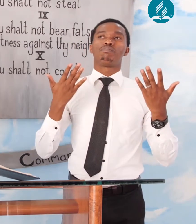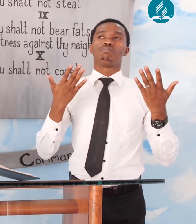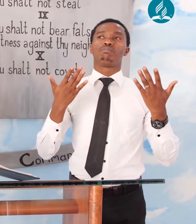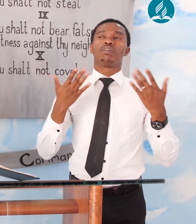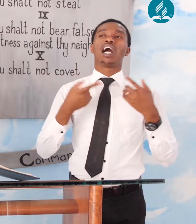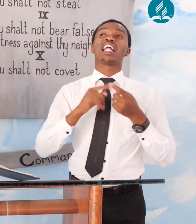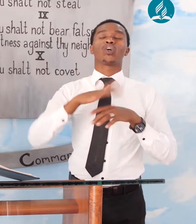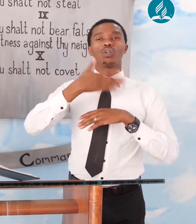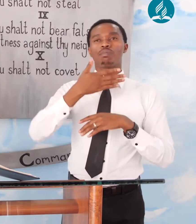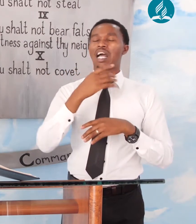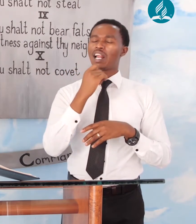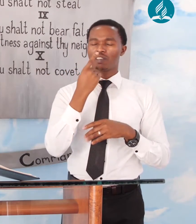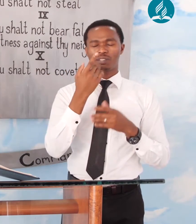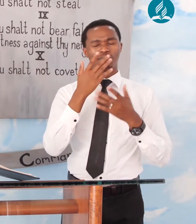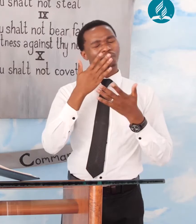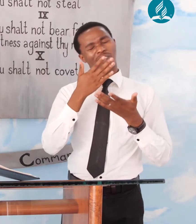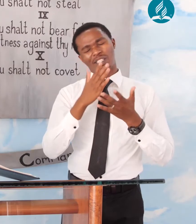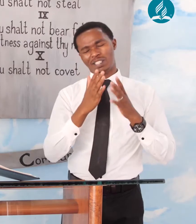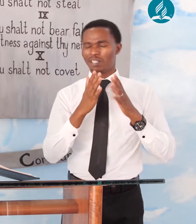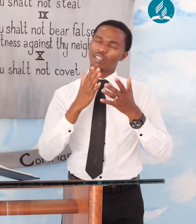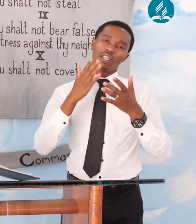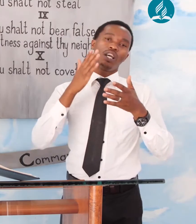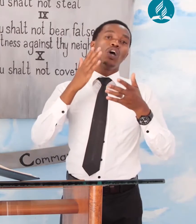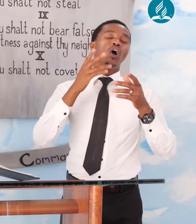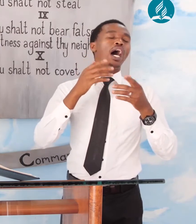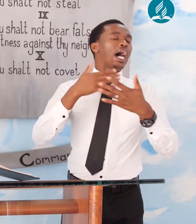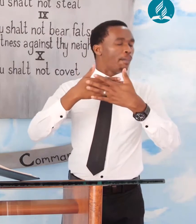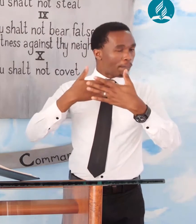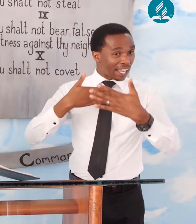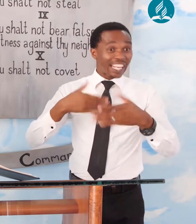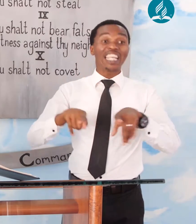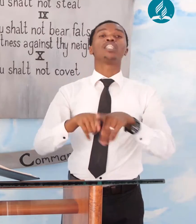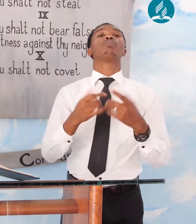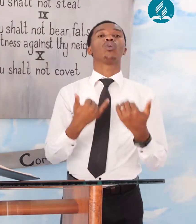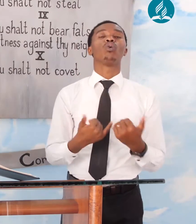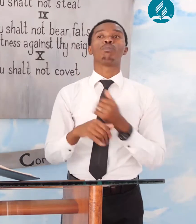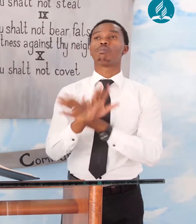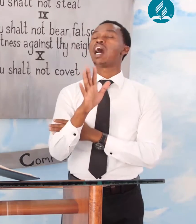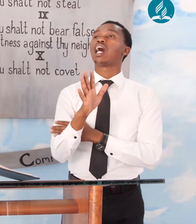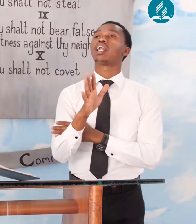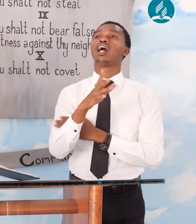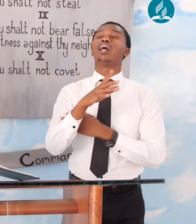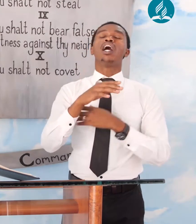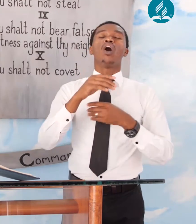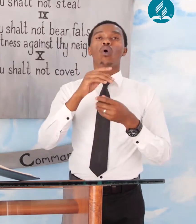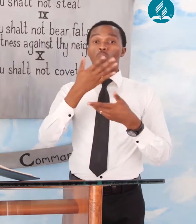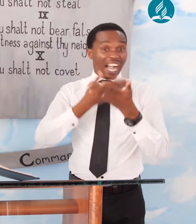kuntu yavuze yaravuze ati umva uretse na ndetse n'ubu ngubu n'igihe wamaze no kumbwirira na